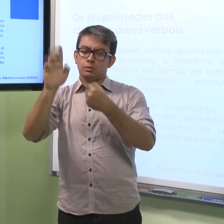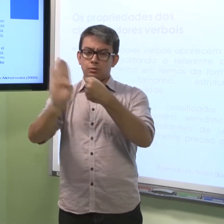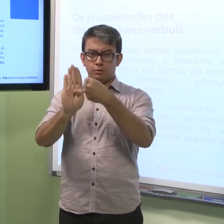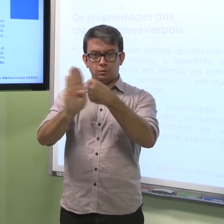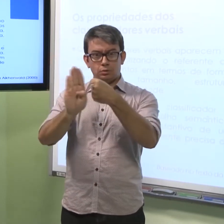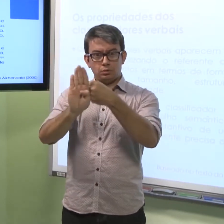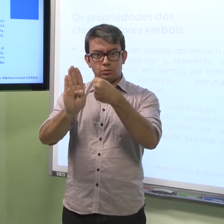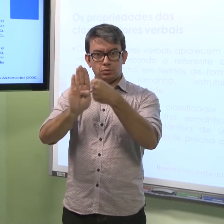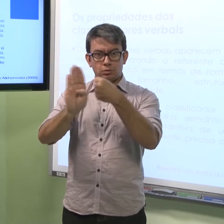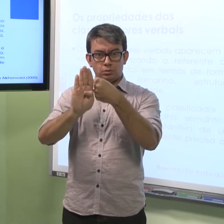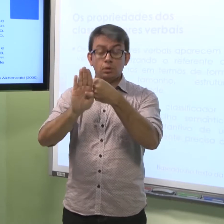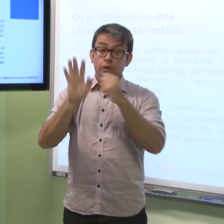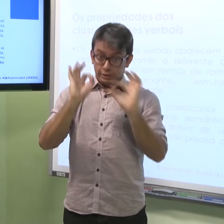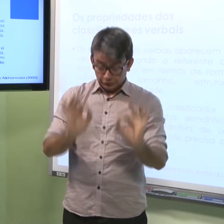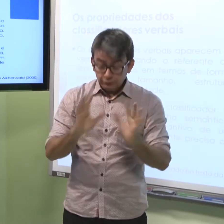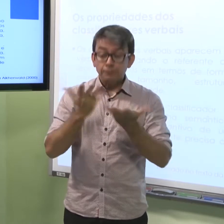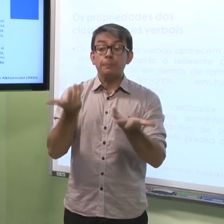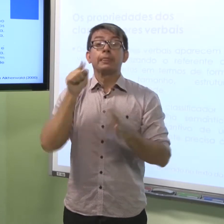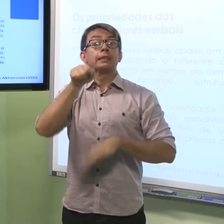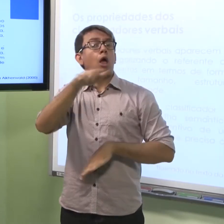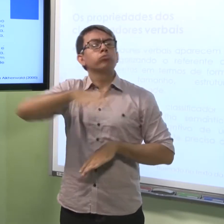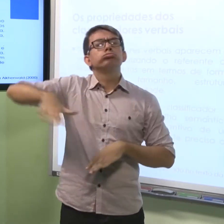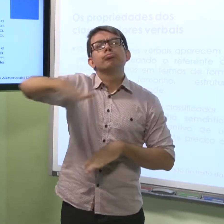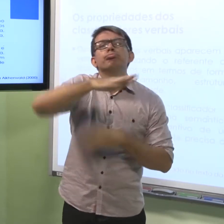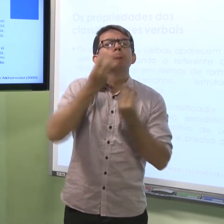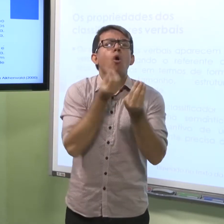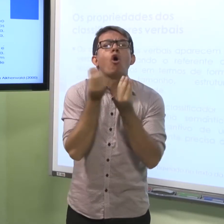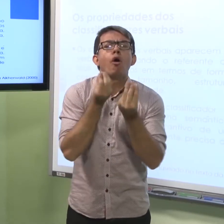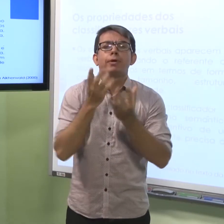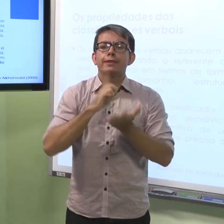esse sinal ou este sinal. Tá certo?